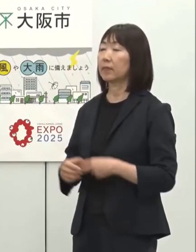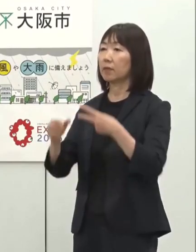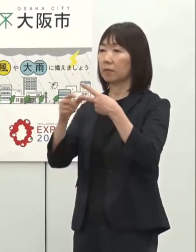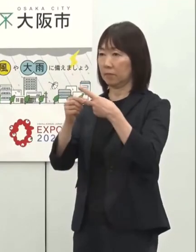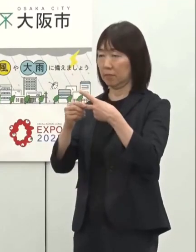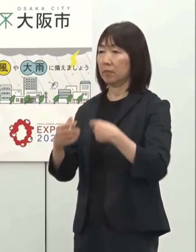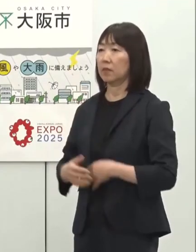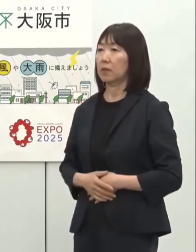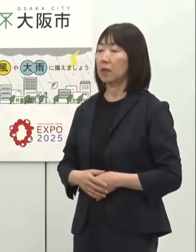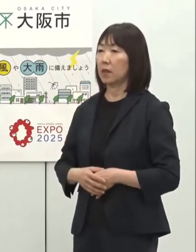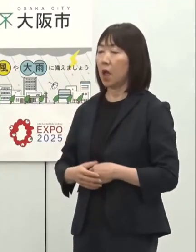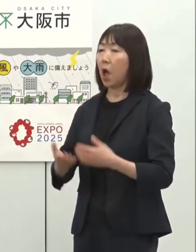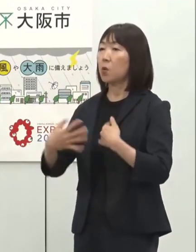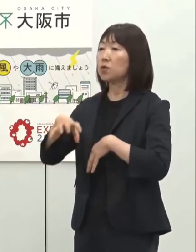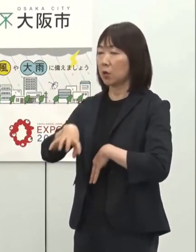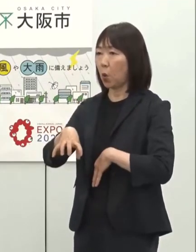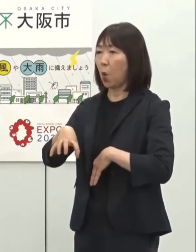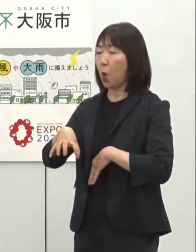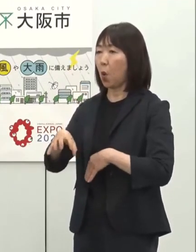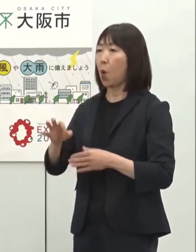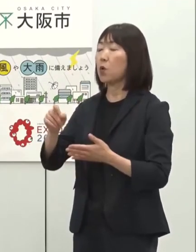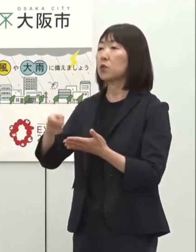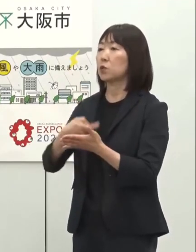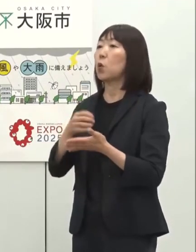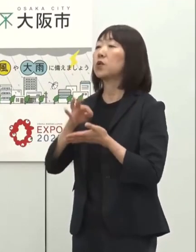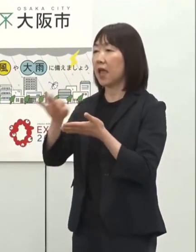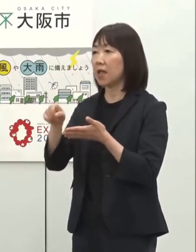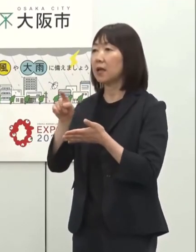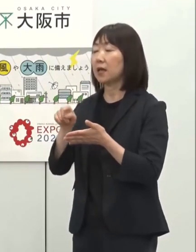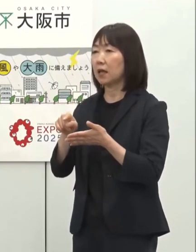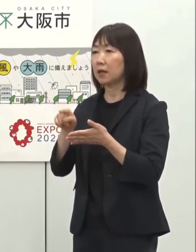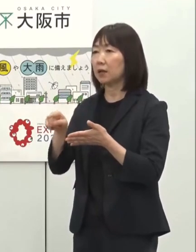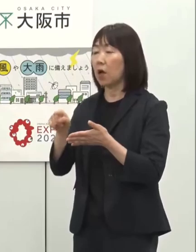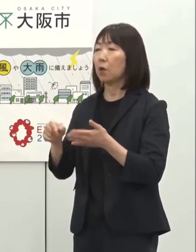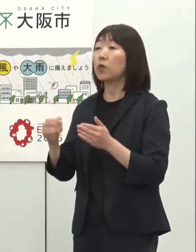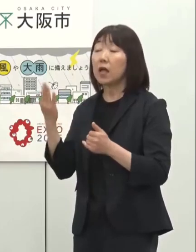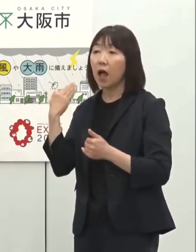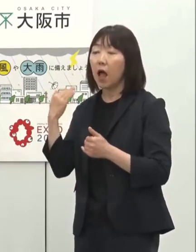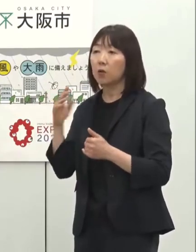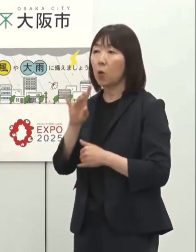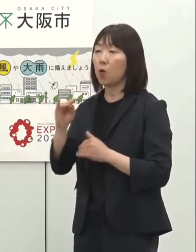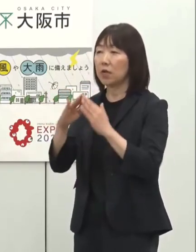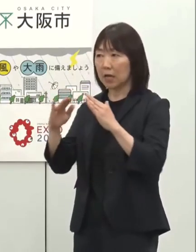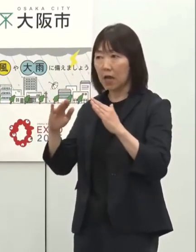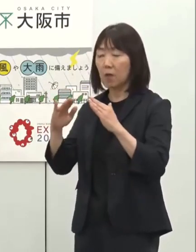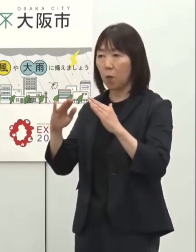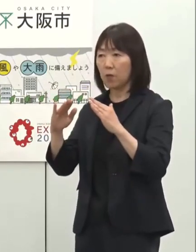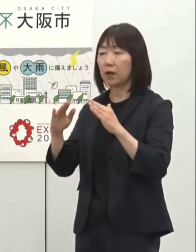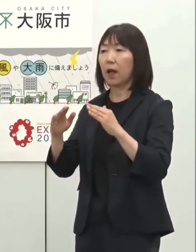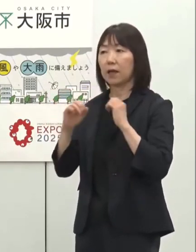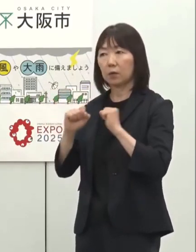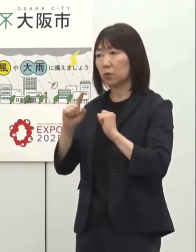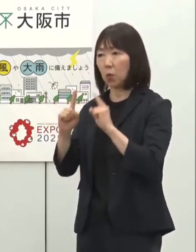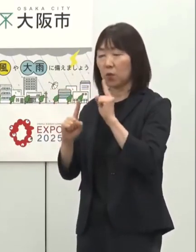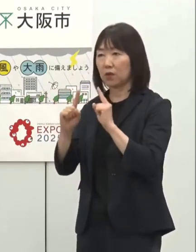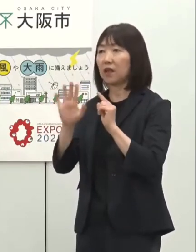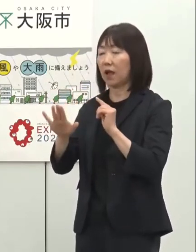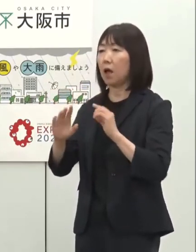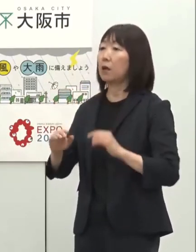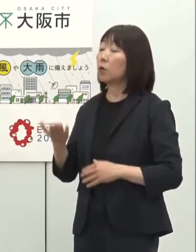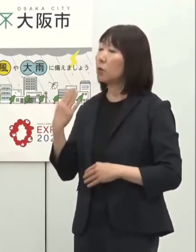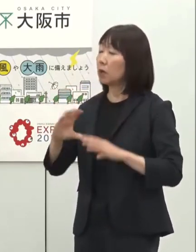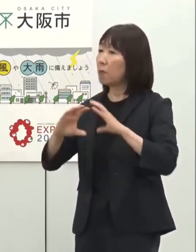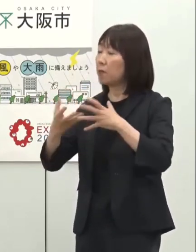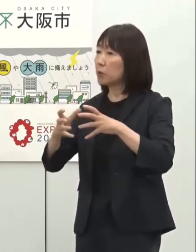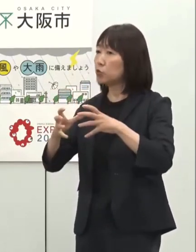話変わってとふさの星見で伺いますま先日のあの議会でも補正予算組んでということでしたけどもあのこの中でま万博のチケットを